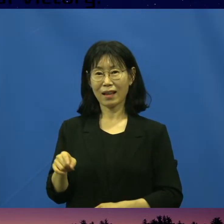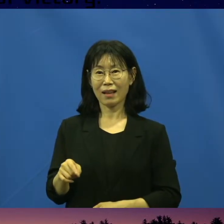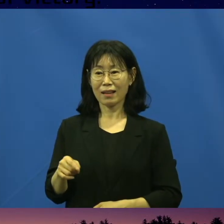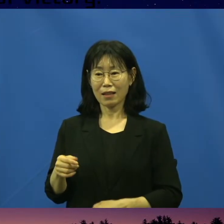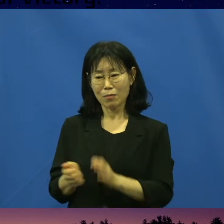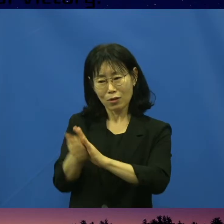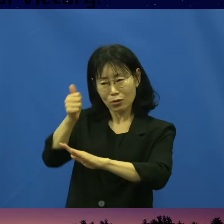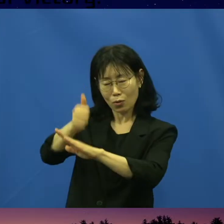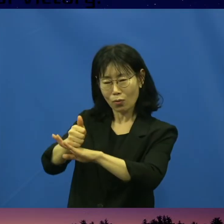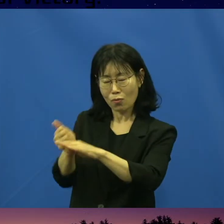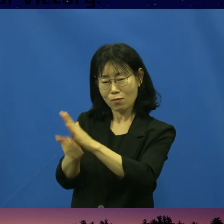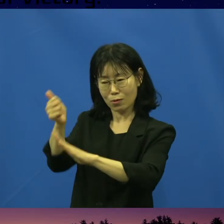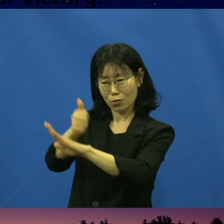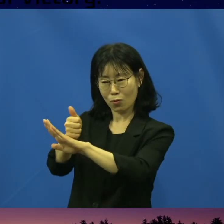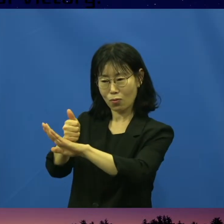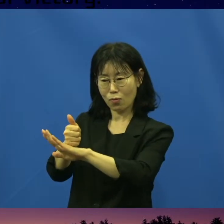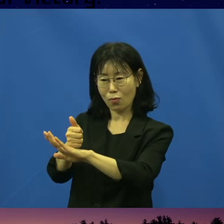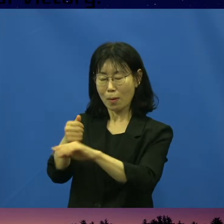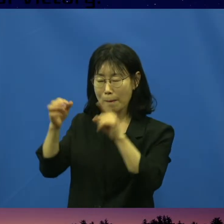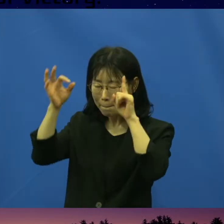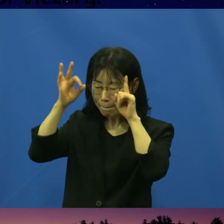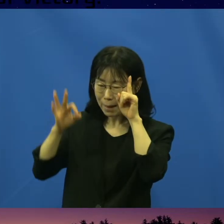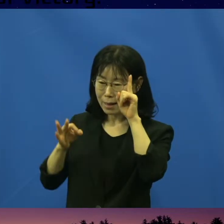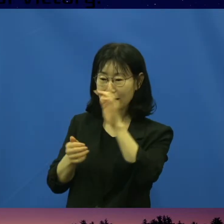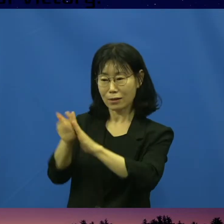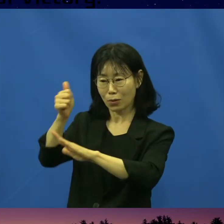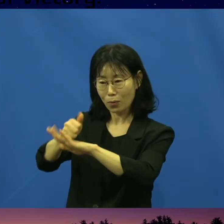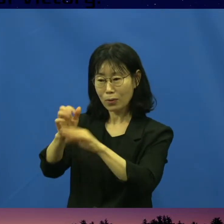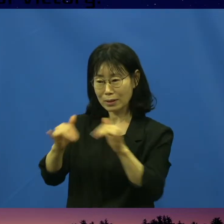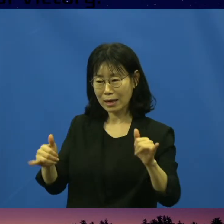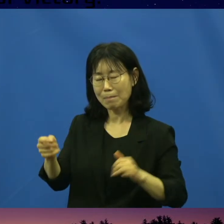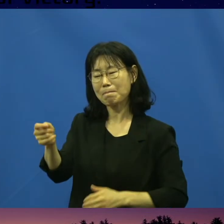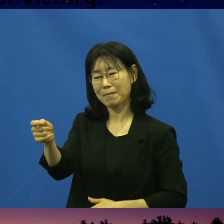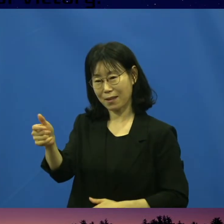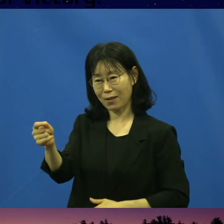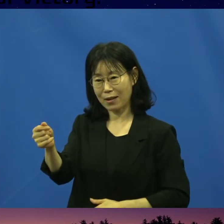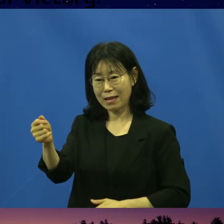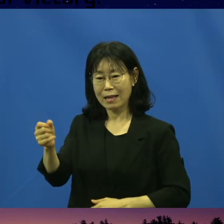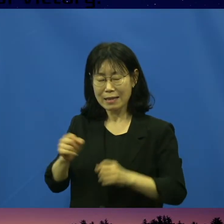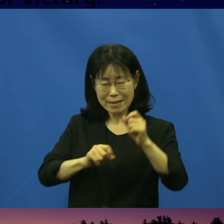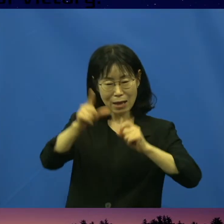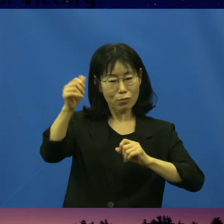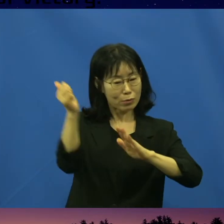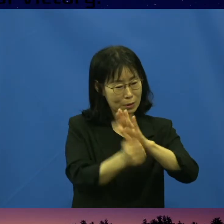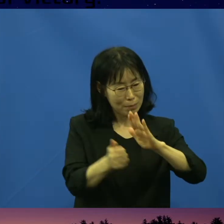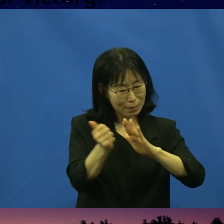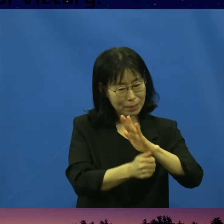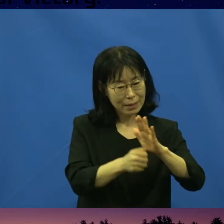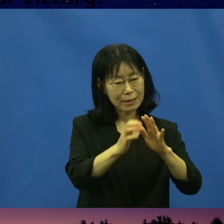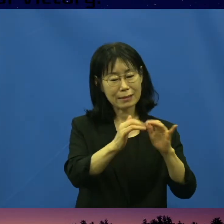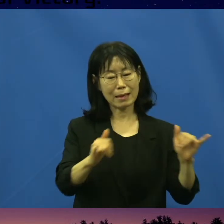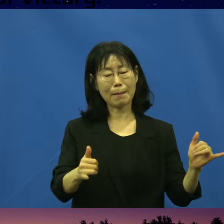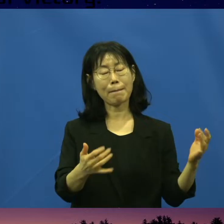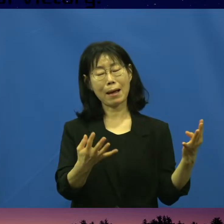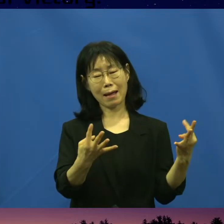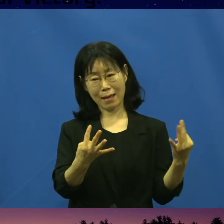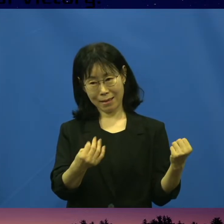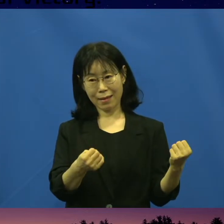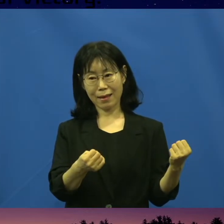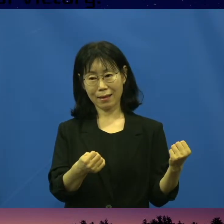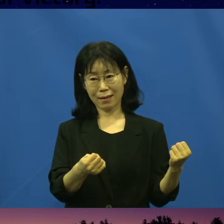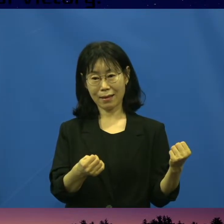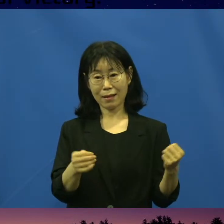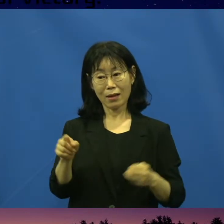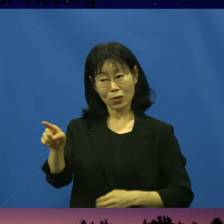다 실패거든요. 그죠? 실패를 어마어마해요. 근데 성공만 해본 사람이에요. 어떻게 보면 성공만 한